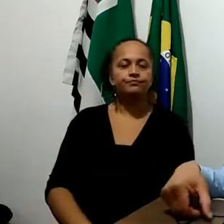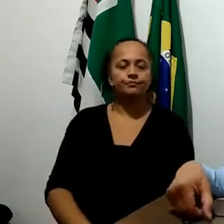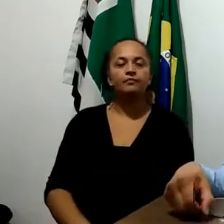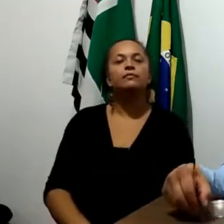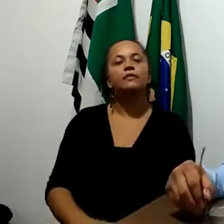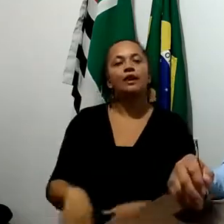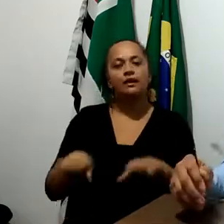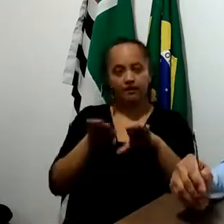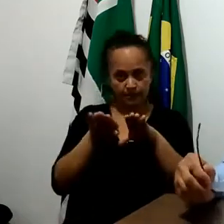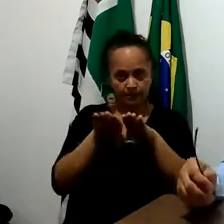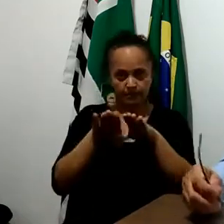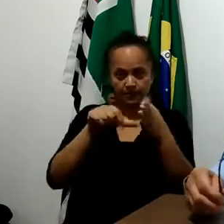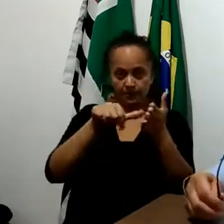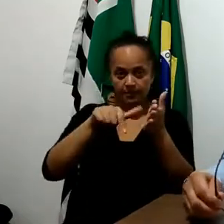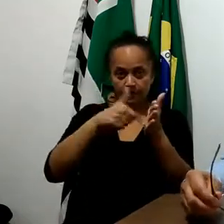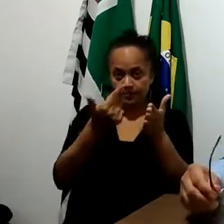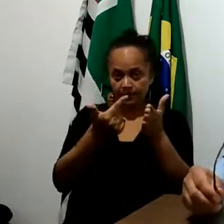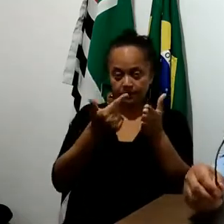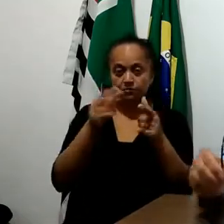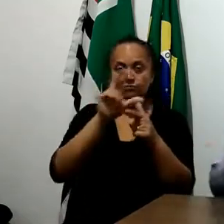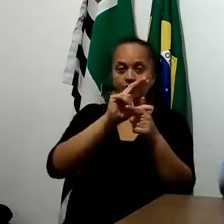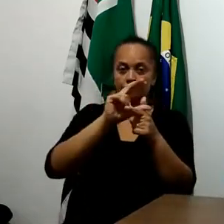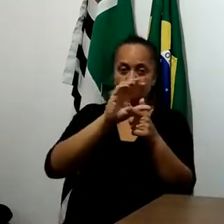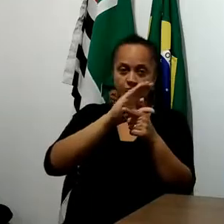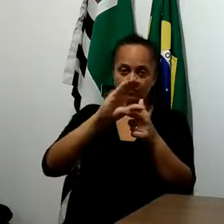2 aos Coríntios, capítulo 4.